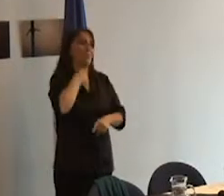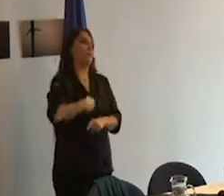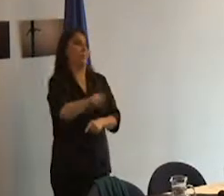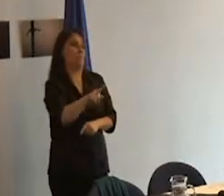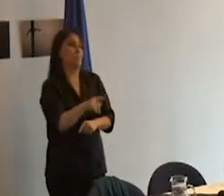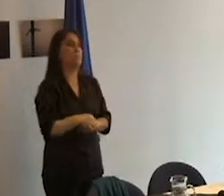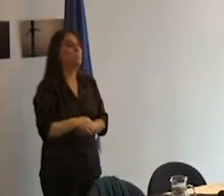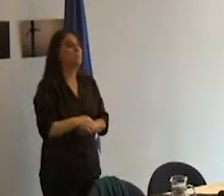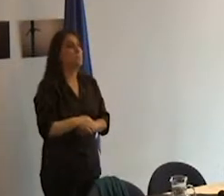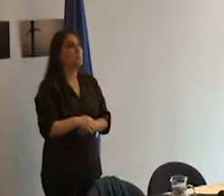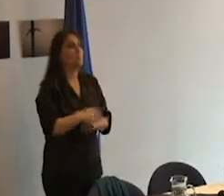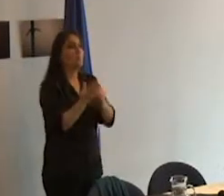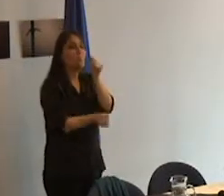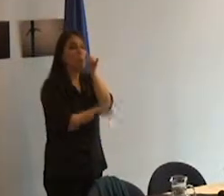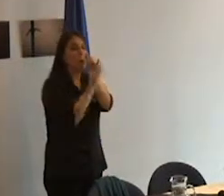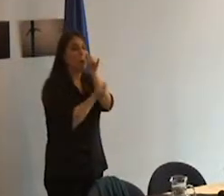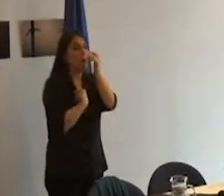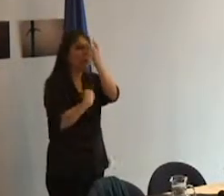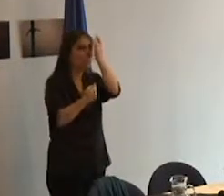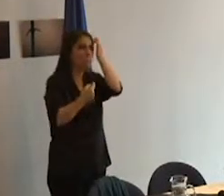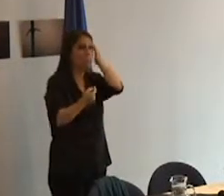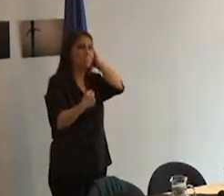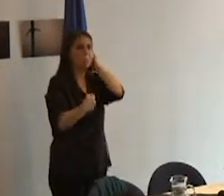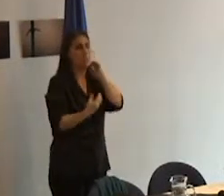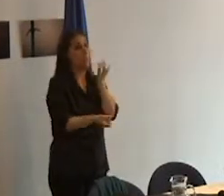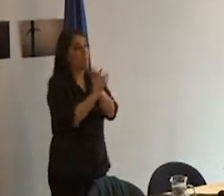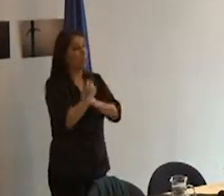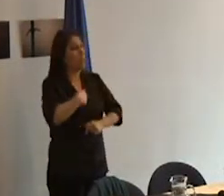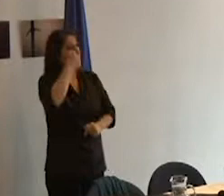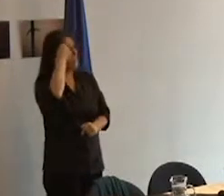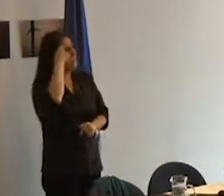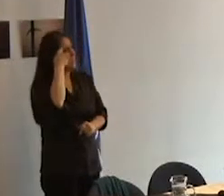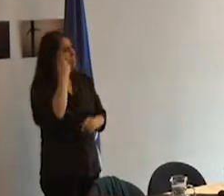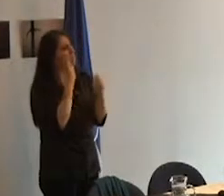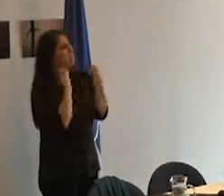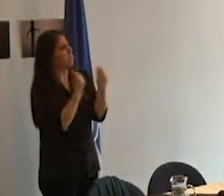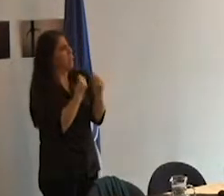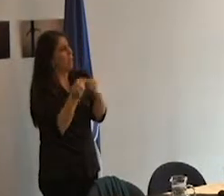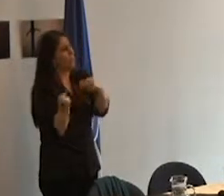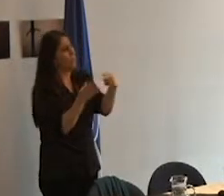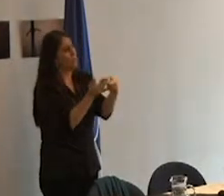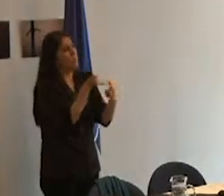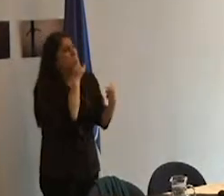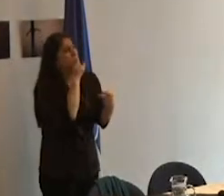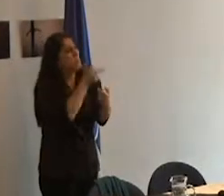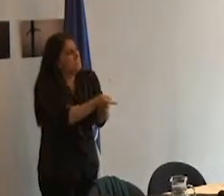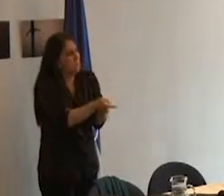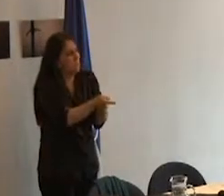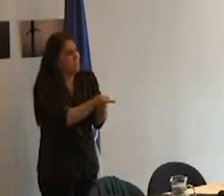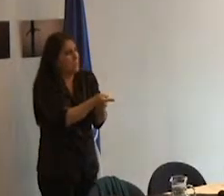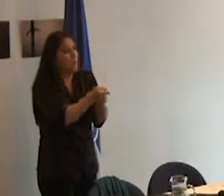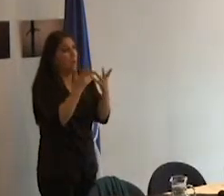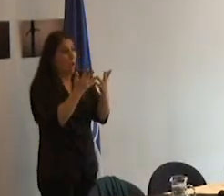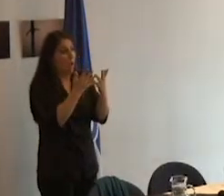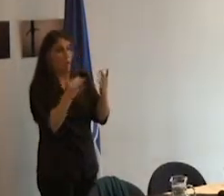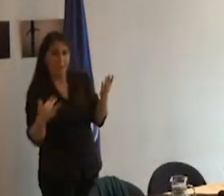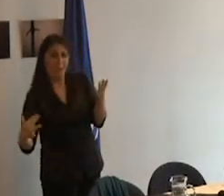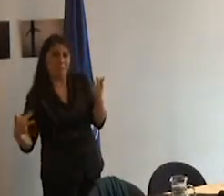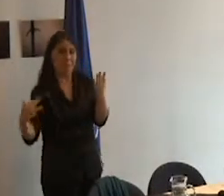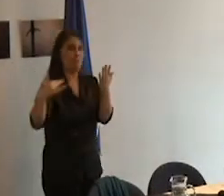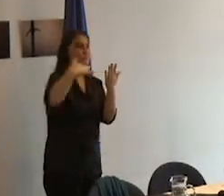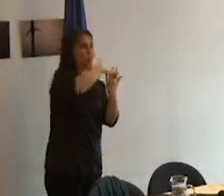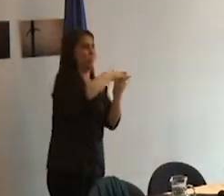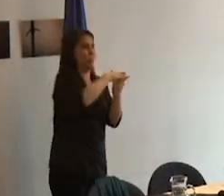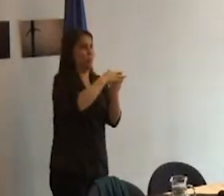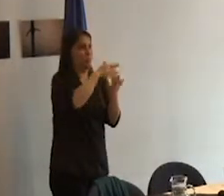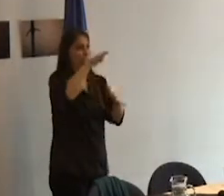Una pedagogía que se pregunte por el sentido de lo educativo en un mundo atravesado por profundas